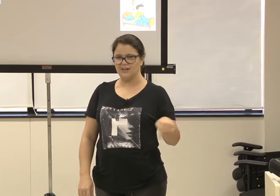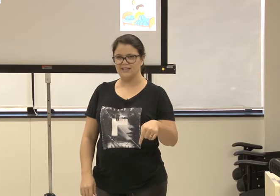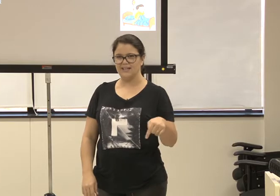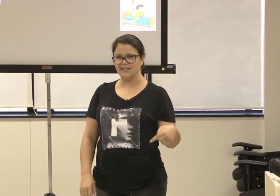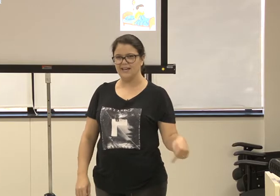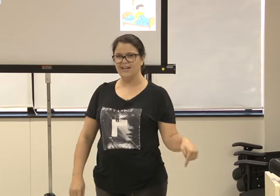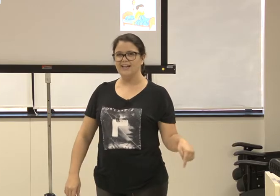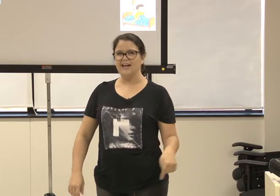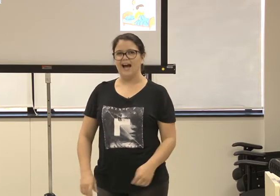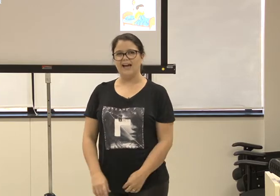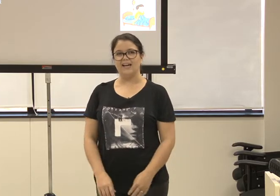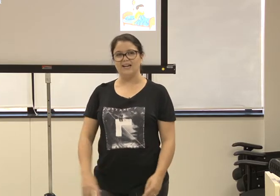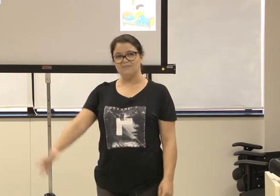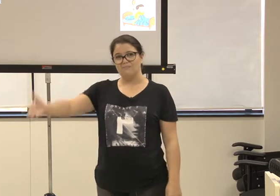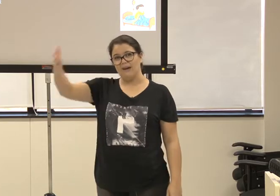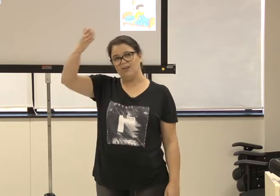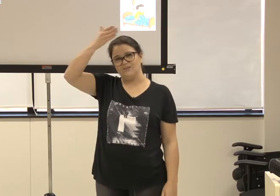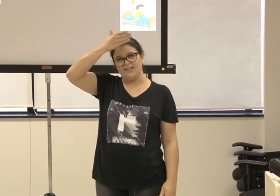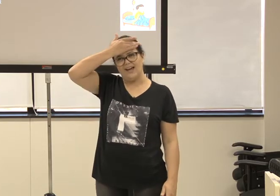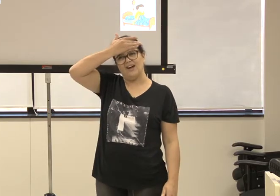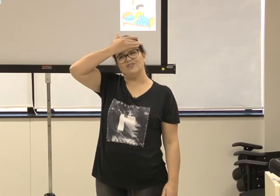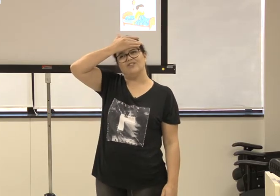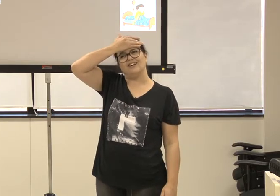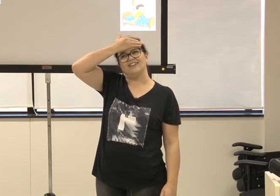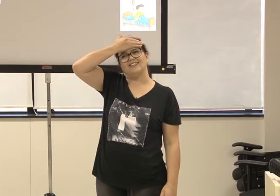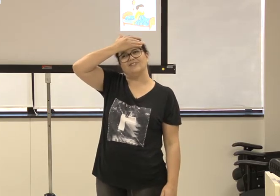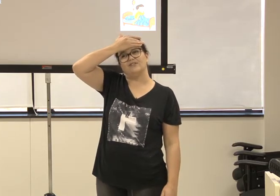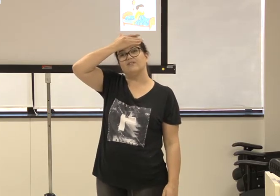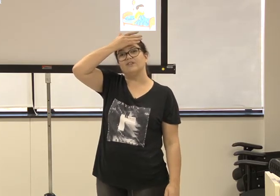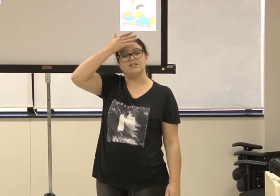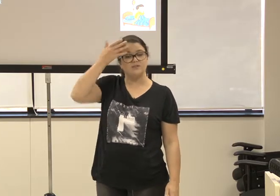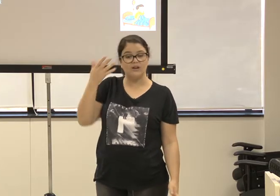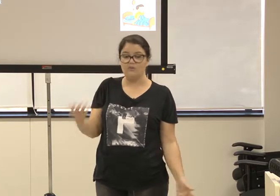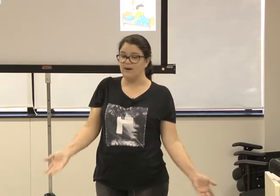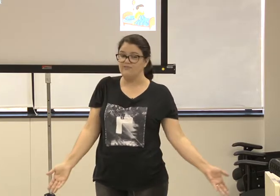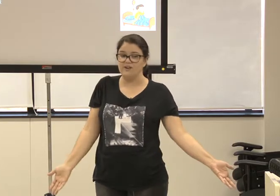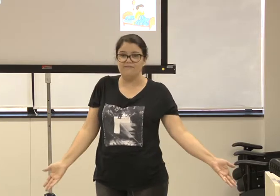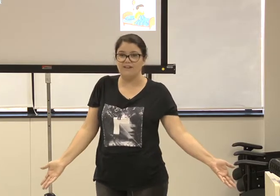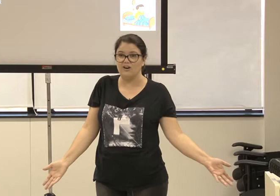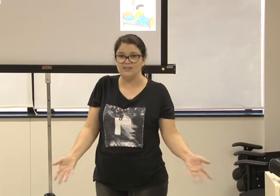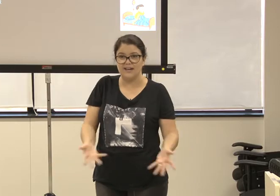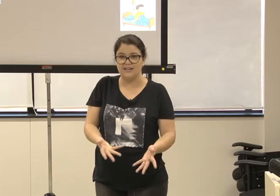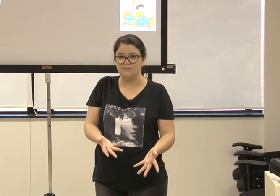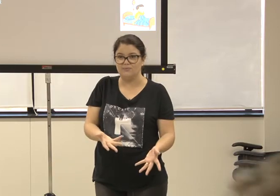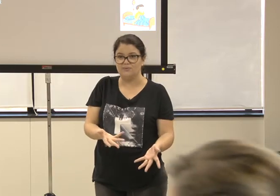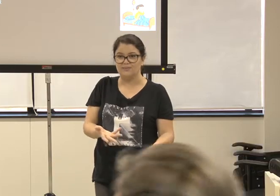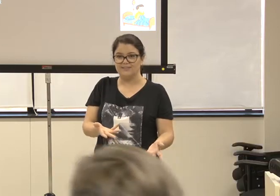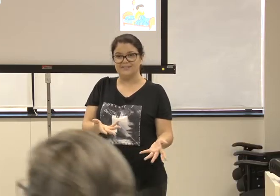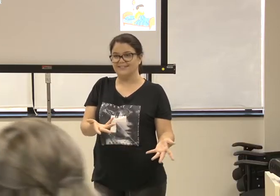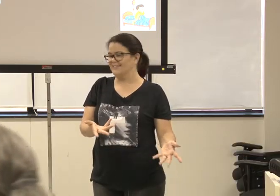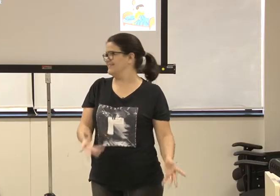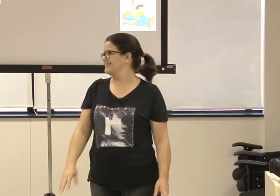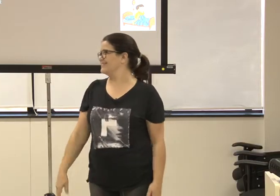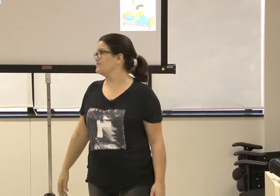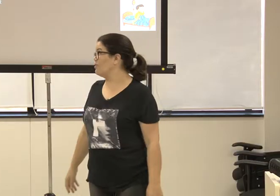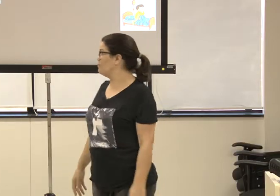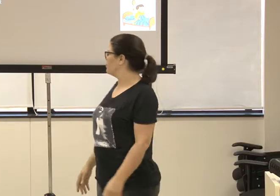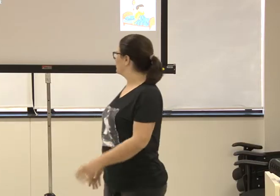aqui, né? Aí ele, meu Deus, eu não acredito que você fez isso. Eu falei, uai, fui lavar, agora tá limpo. Ficou puto,